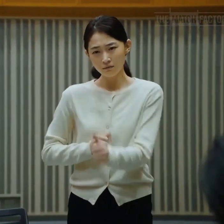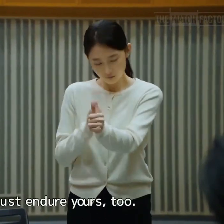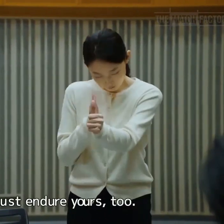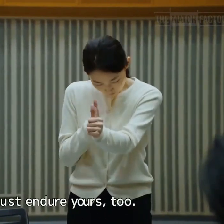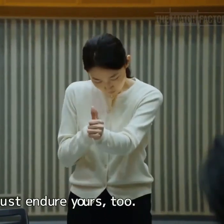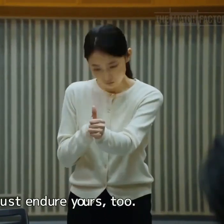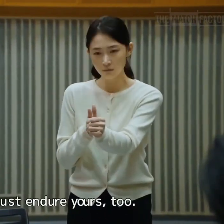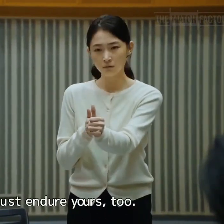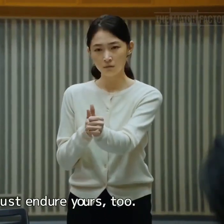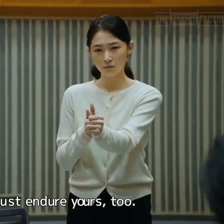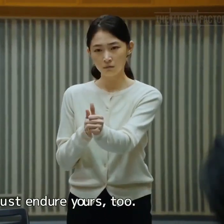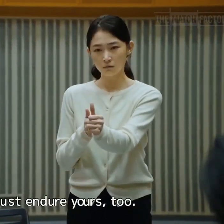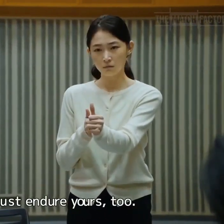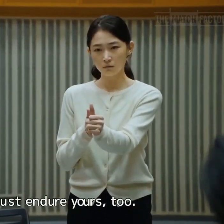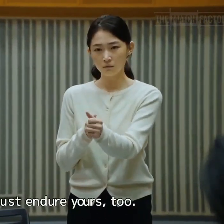おじさんも自分の人生を耐え抜いて